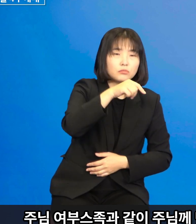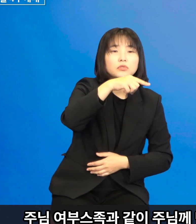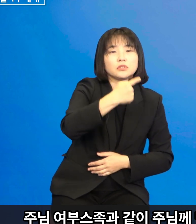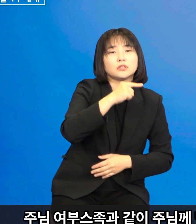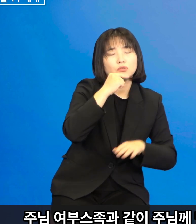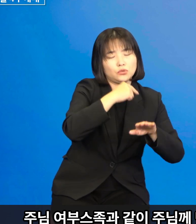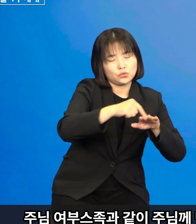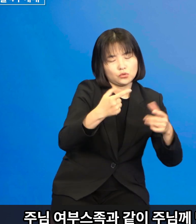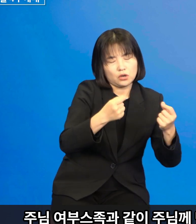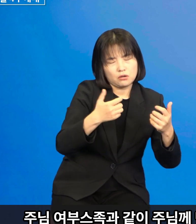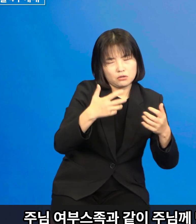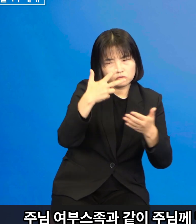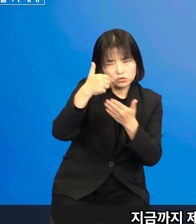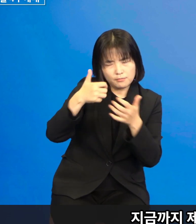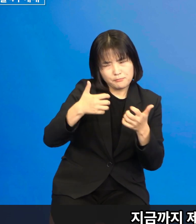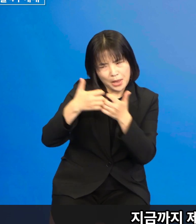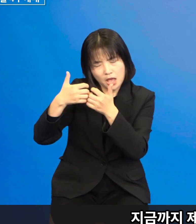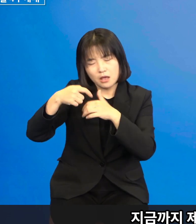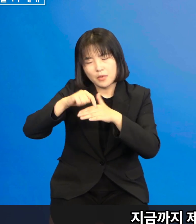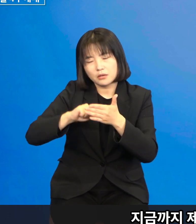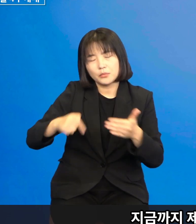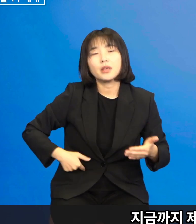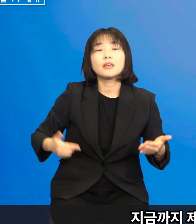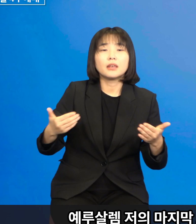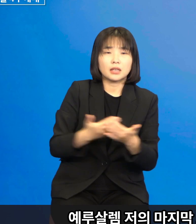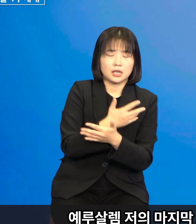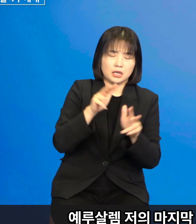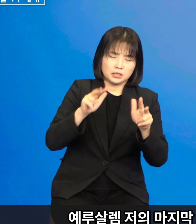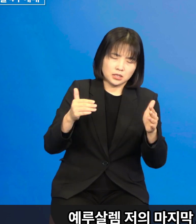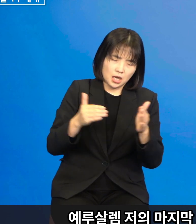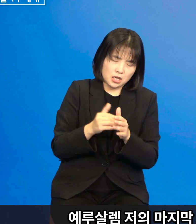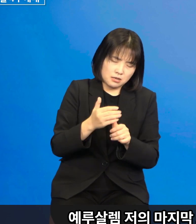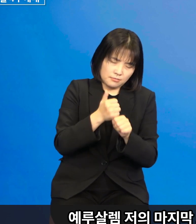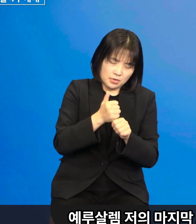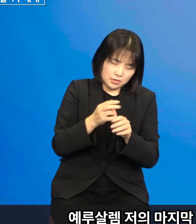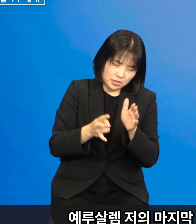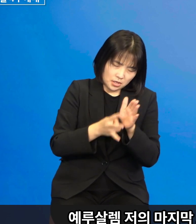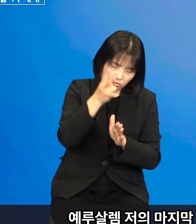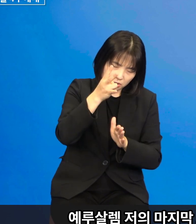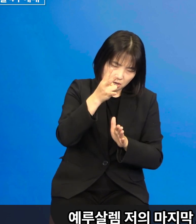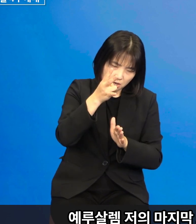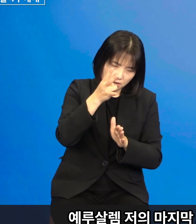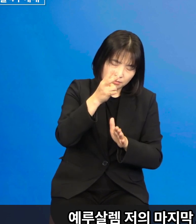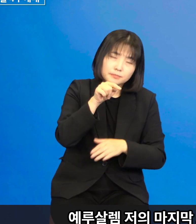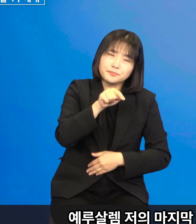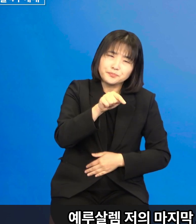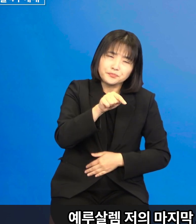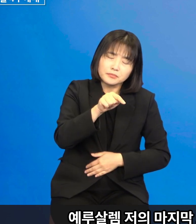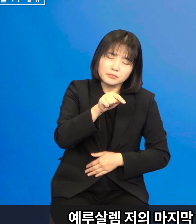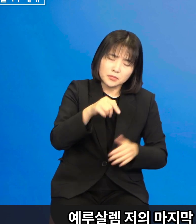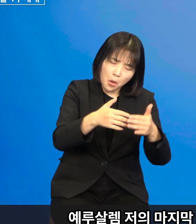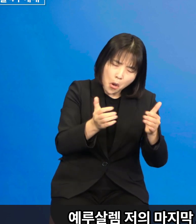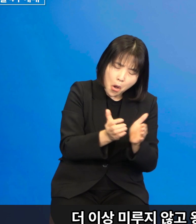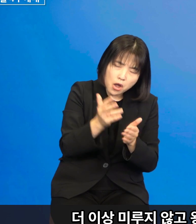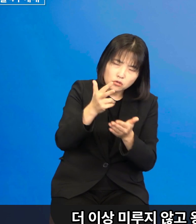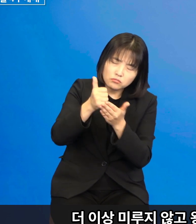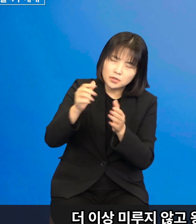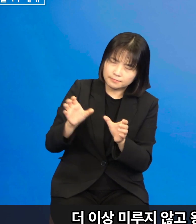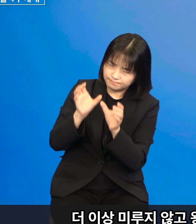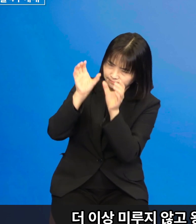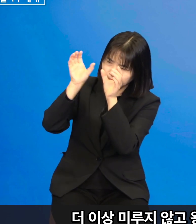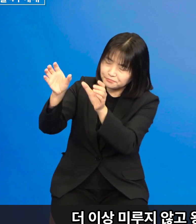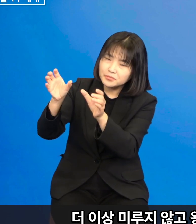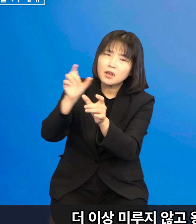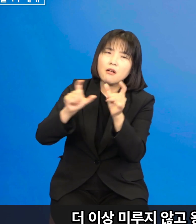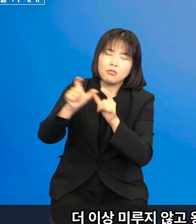마음을 이 시간 회개합니다. 지금까지 제가 붙들고 있었던 예루살렘, 저의 마지막 보루를 주님께 내려놓습니다. 더 이상